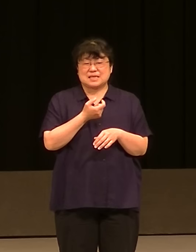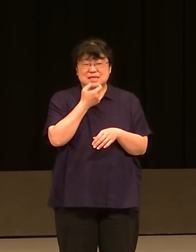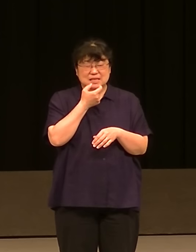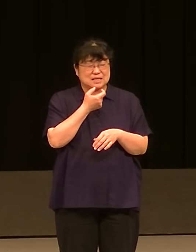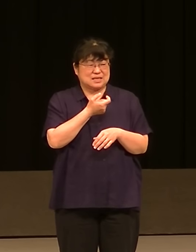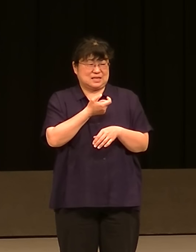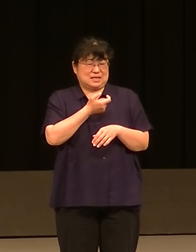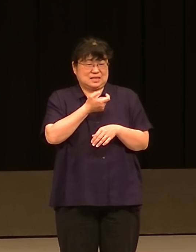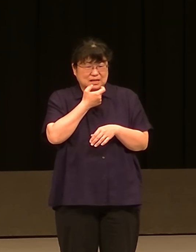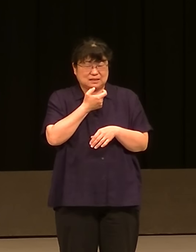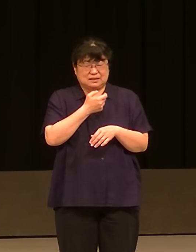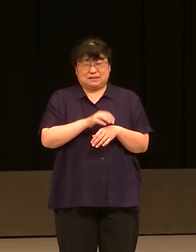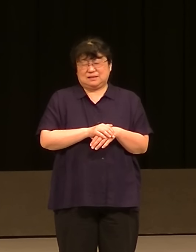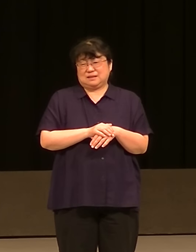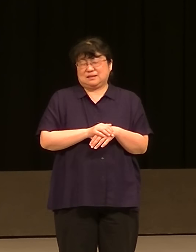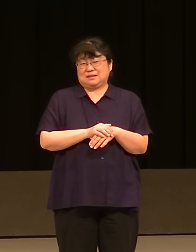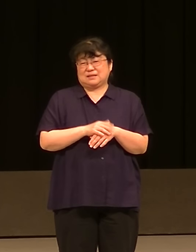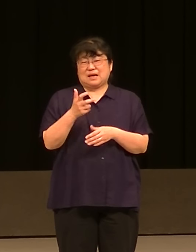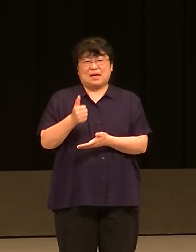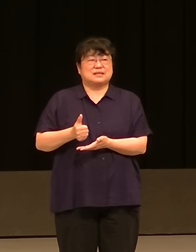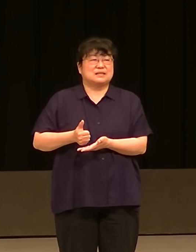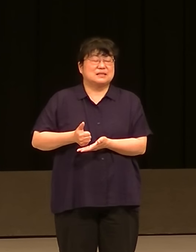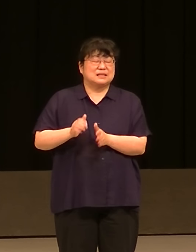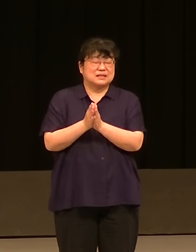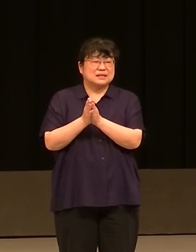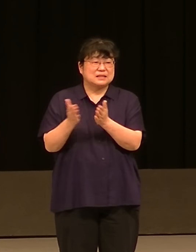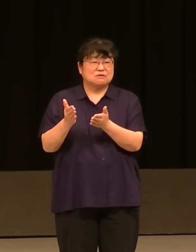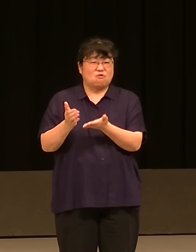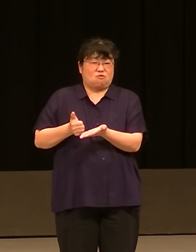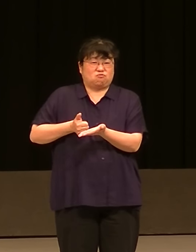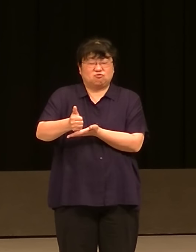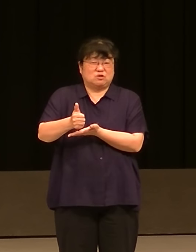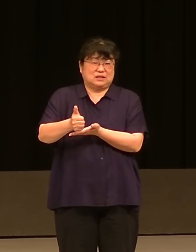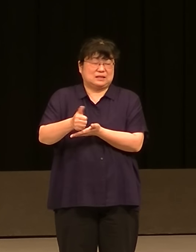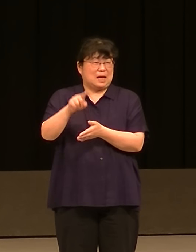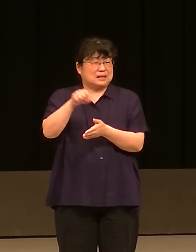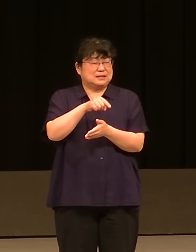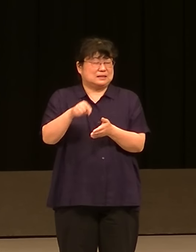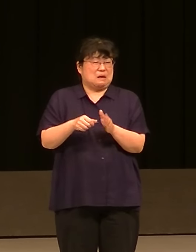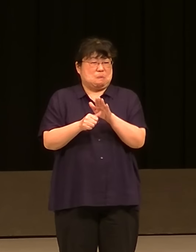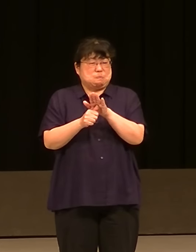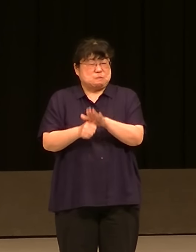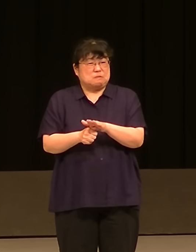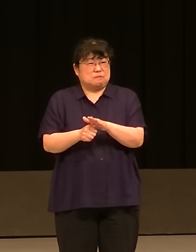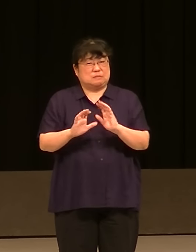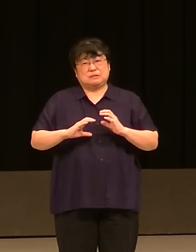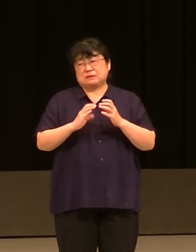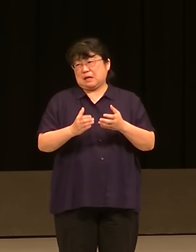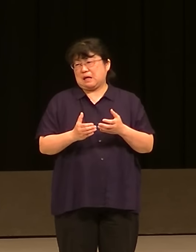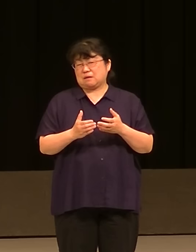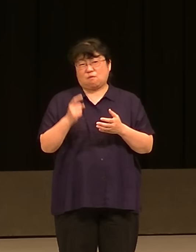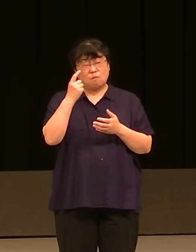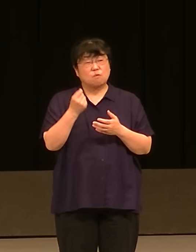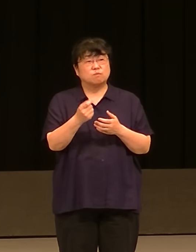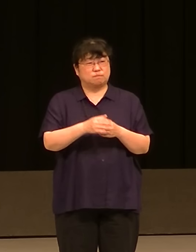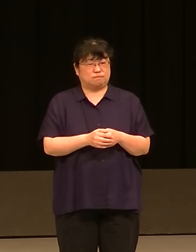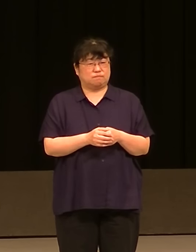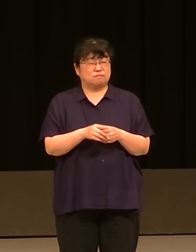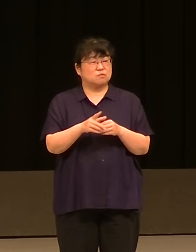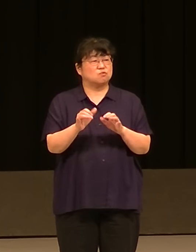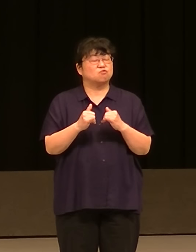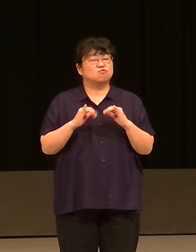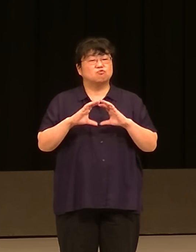強欲資本主義が人間性を踏みにじるというような世界ではないかと、そういう世界